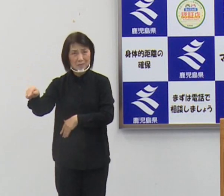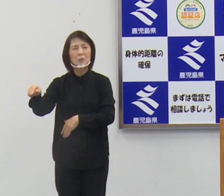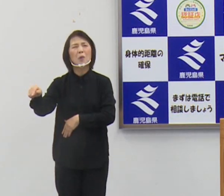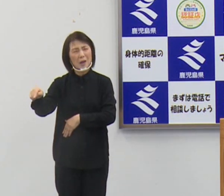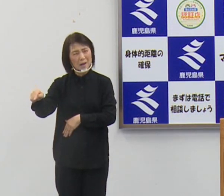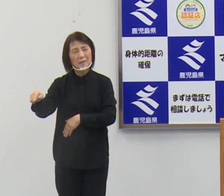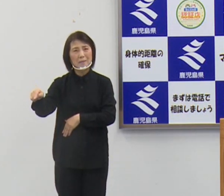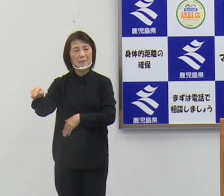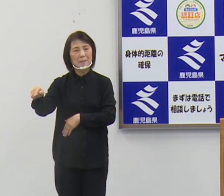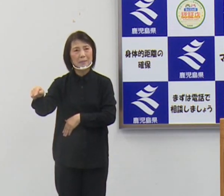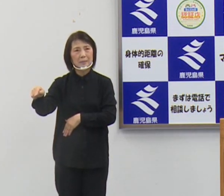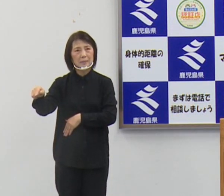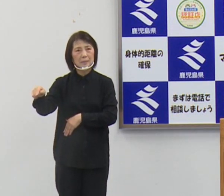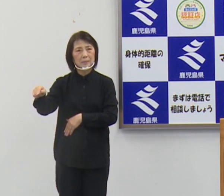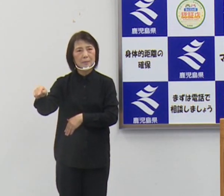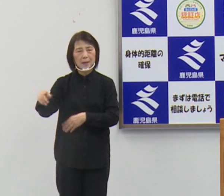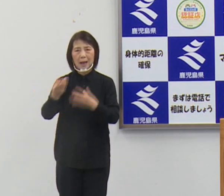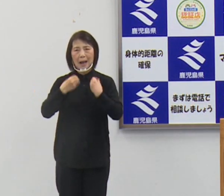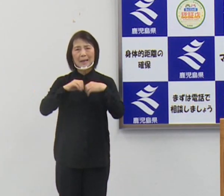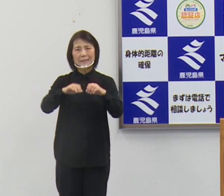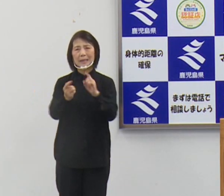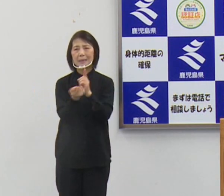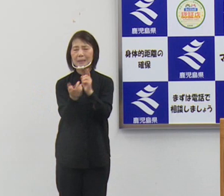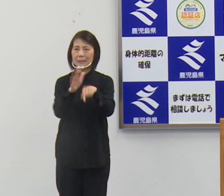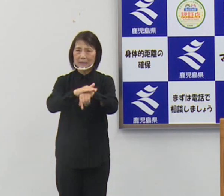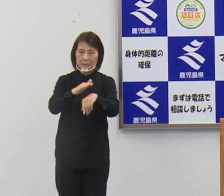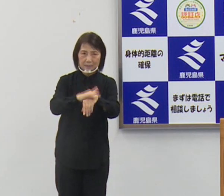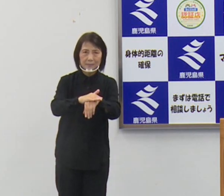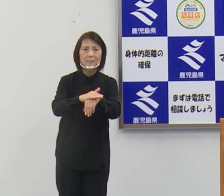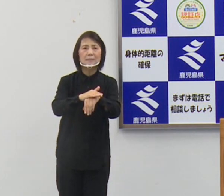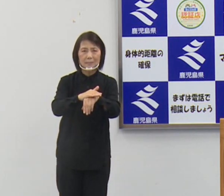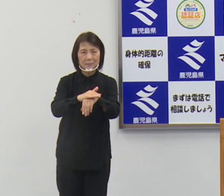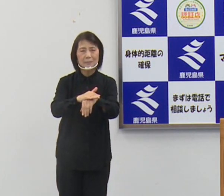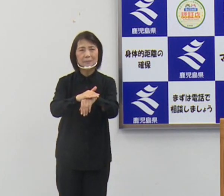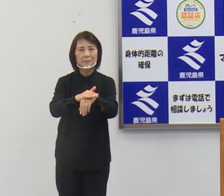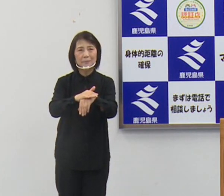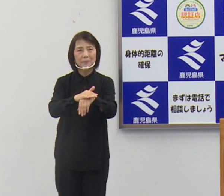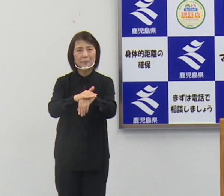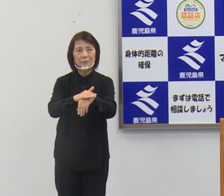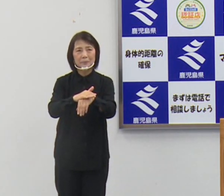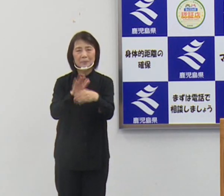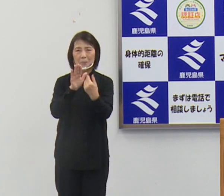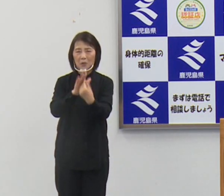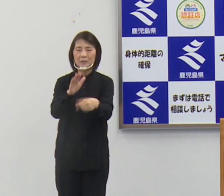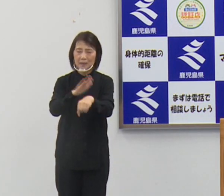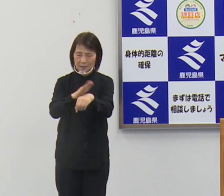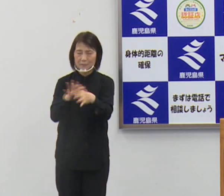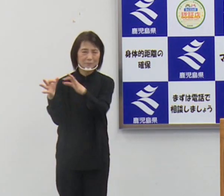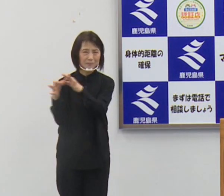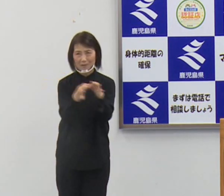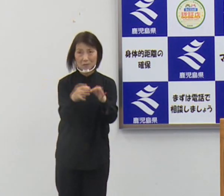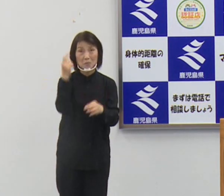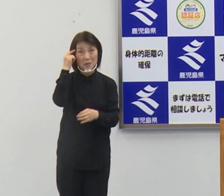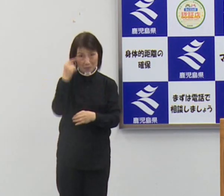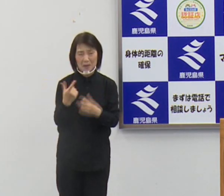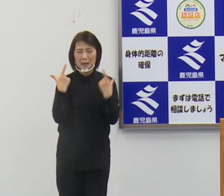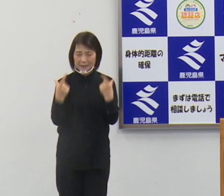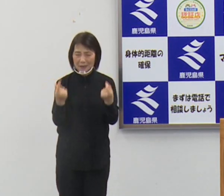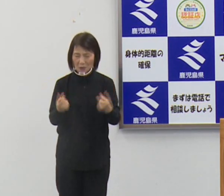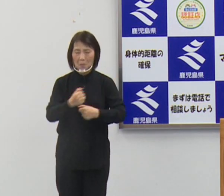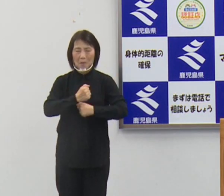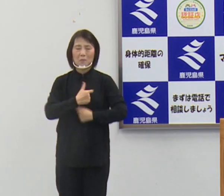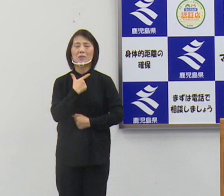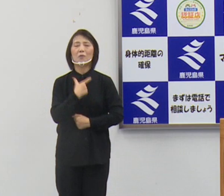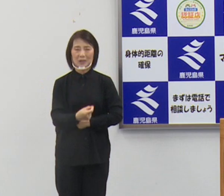かこれがまた感染が再拡大するというようなことにもつながっていくということで、 しっかりとそこは守っていただきた